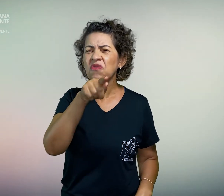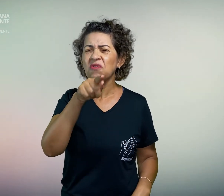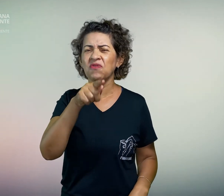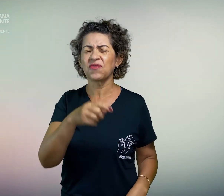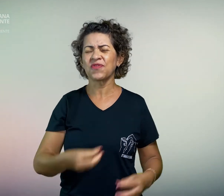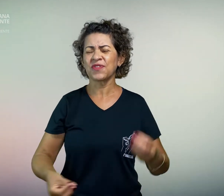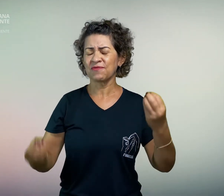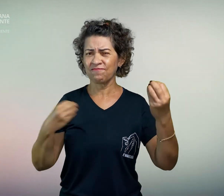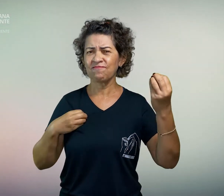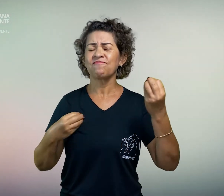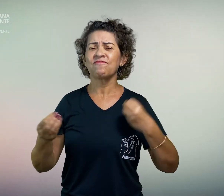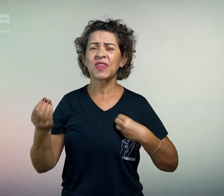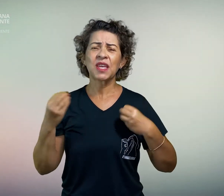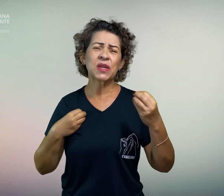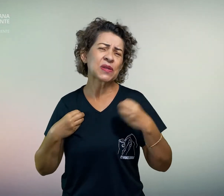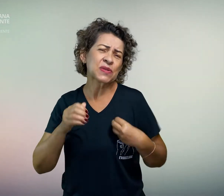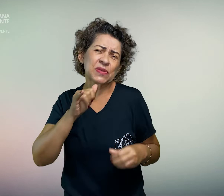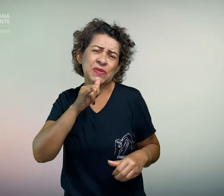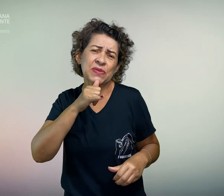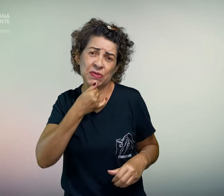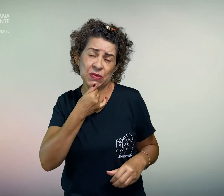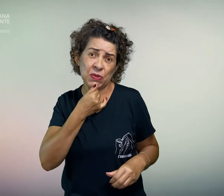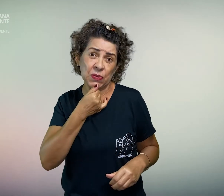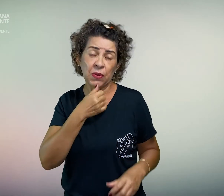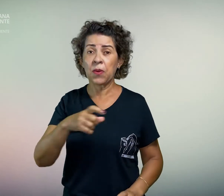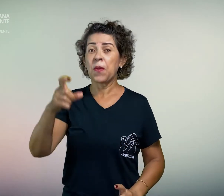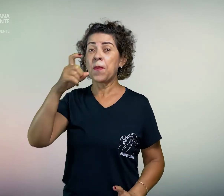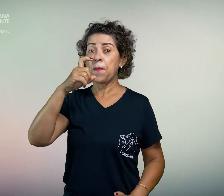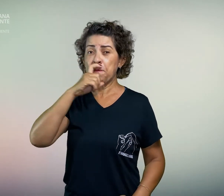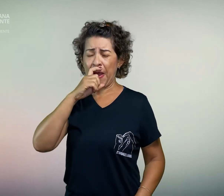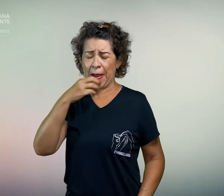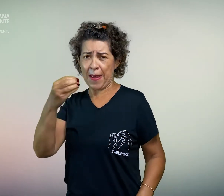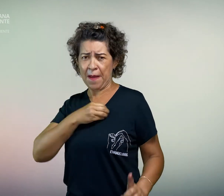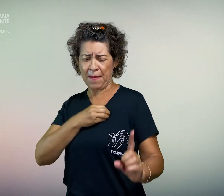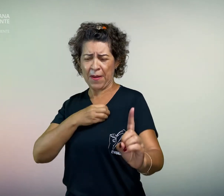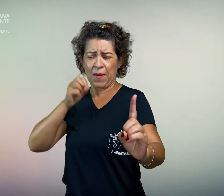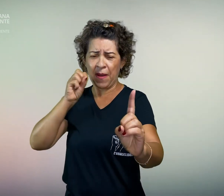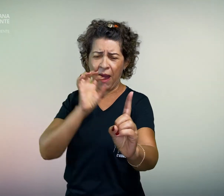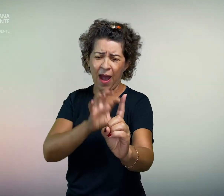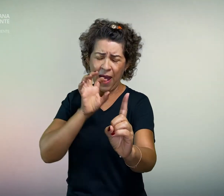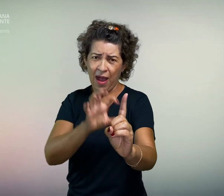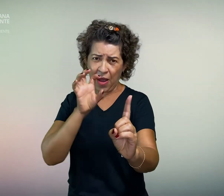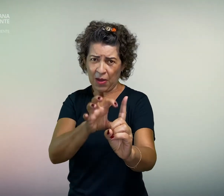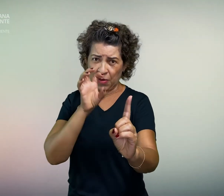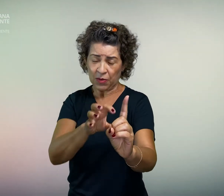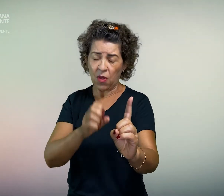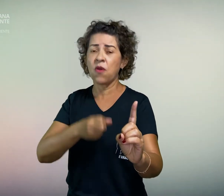Ainda que possa ter sido machucado e profundamente influenciado por seus